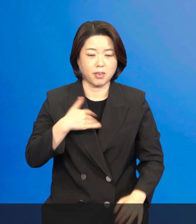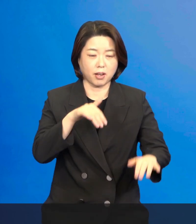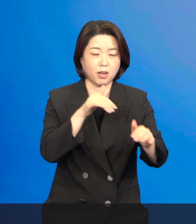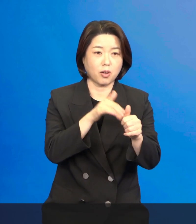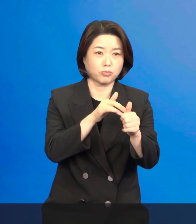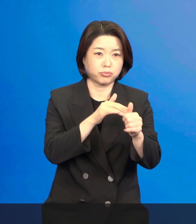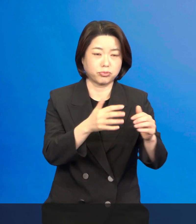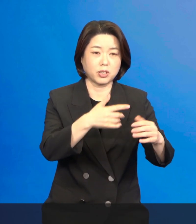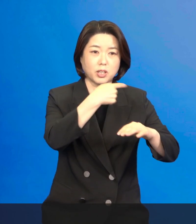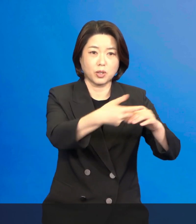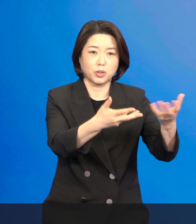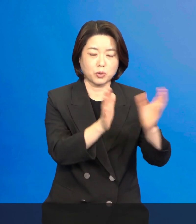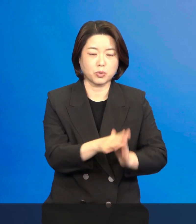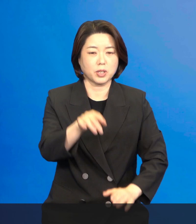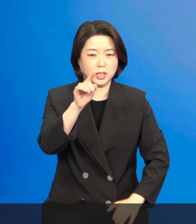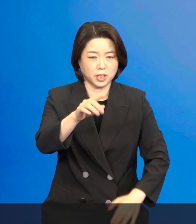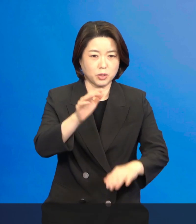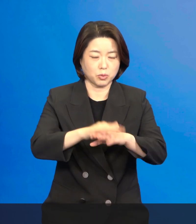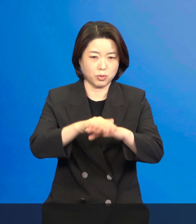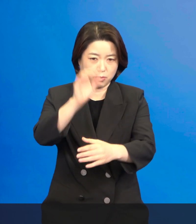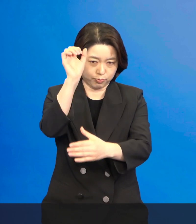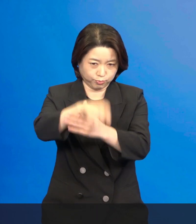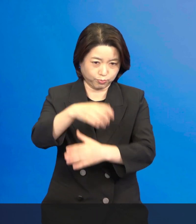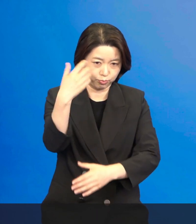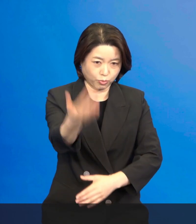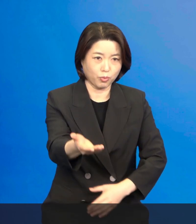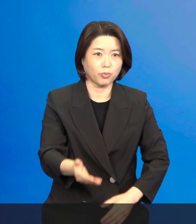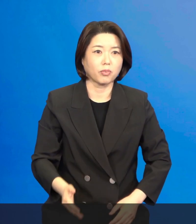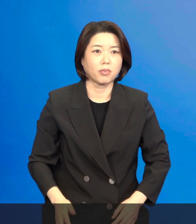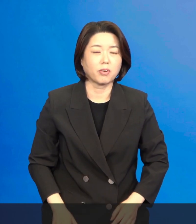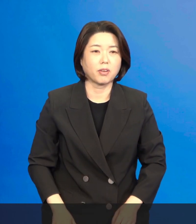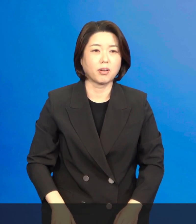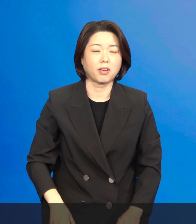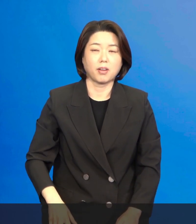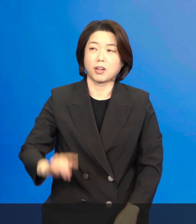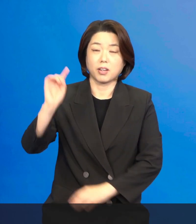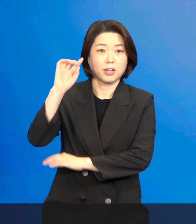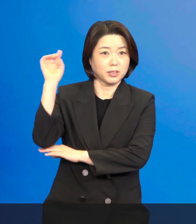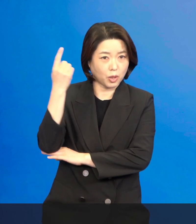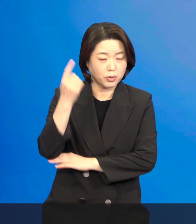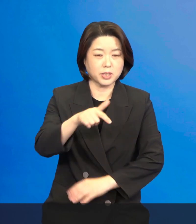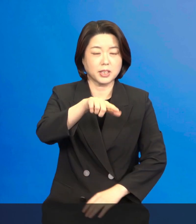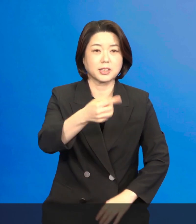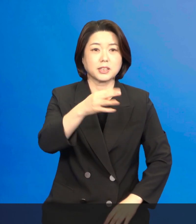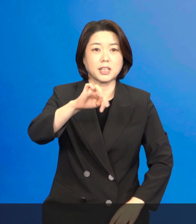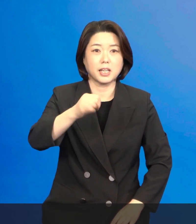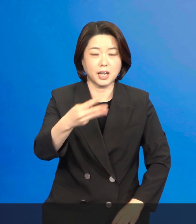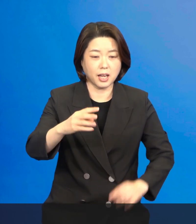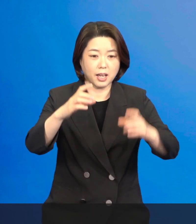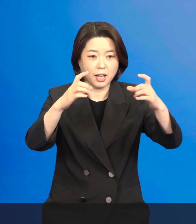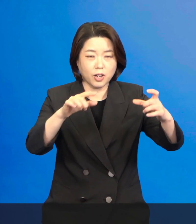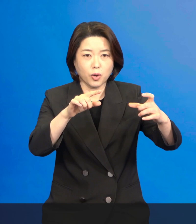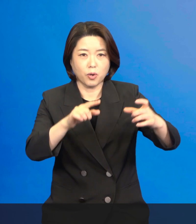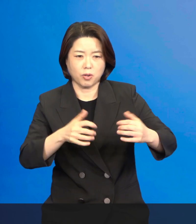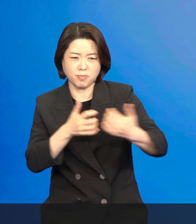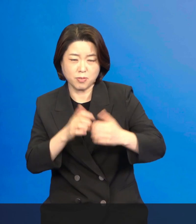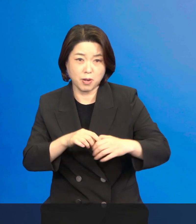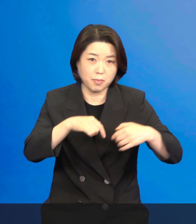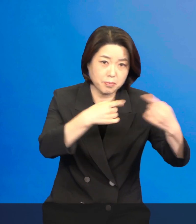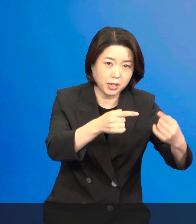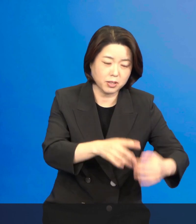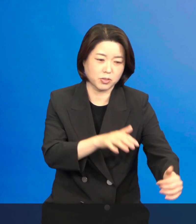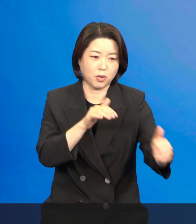족속을 너의 손에 넘겨주겠다. 그래서 다윗이 그일라로 출전하여 블레셋 사람과